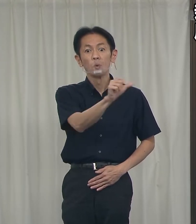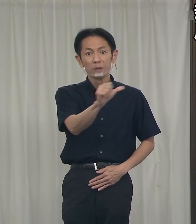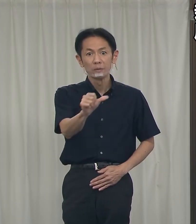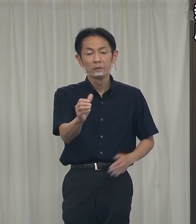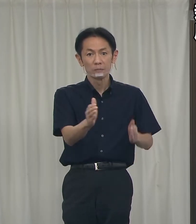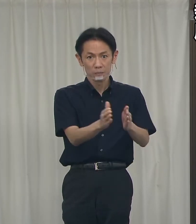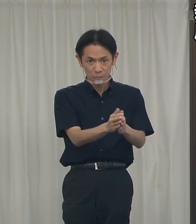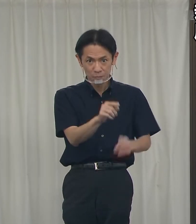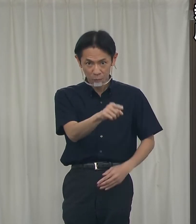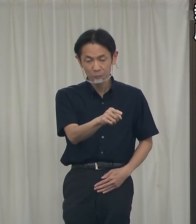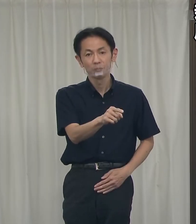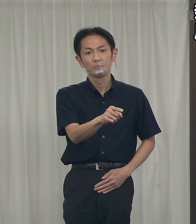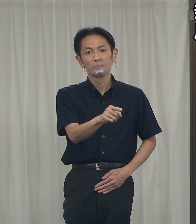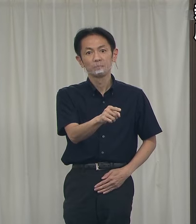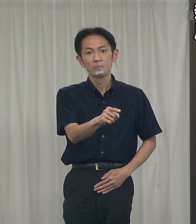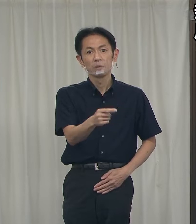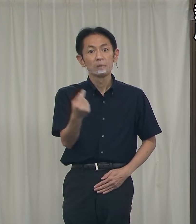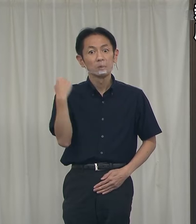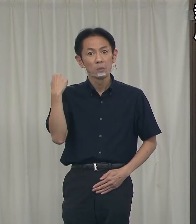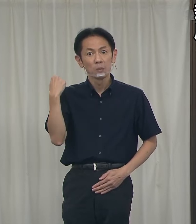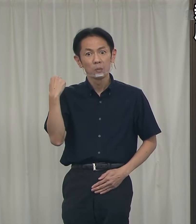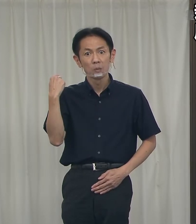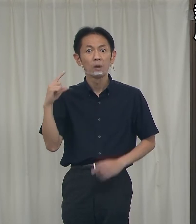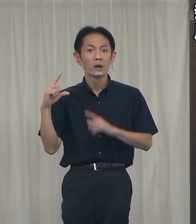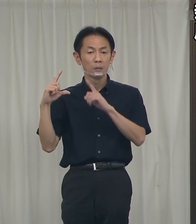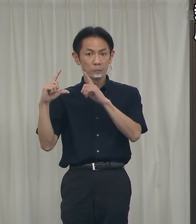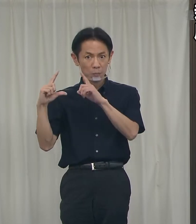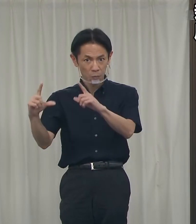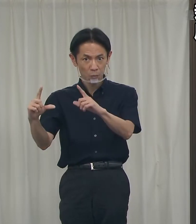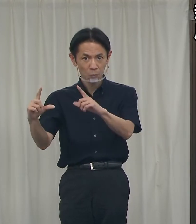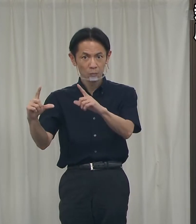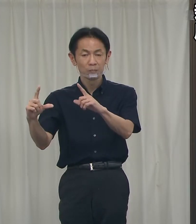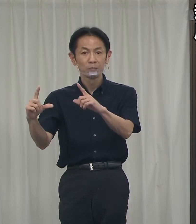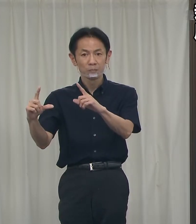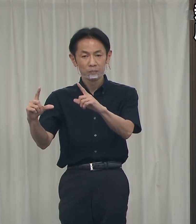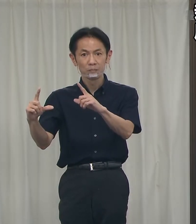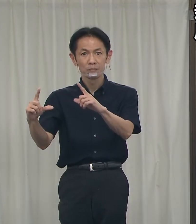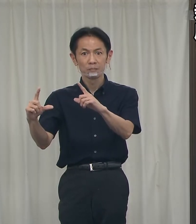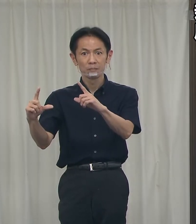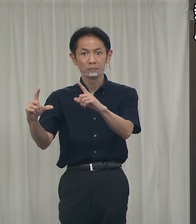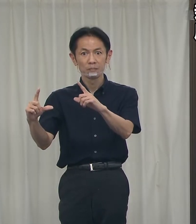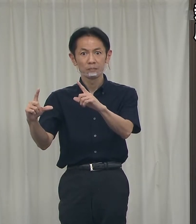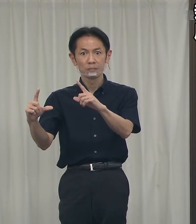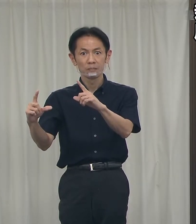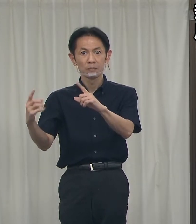と、昨日までに発表いたしました